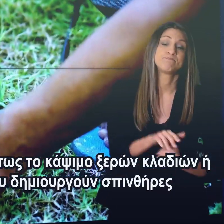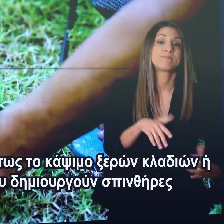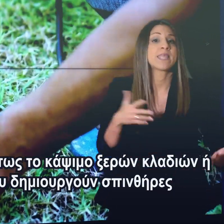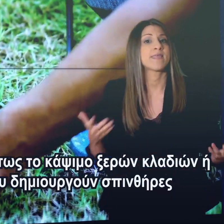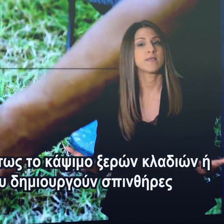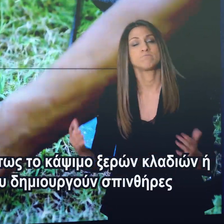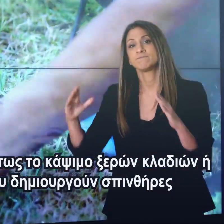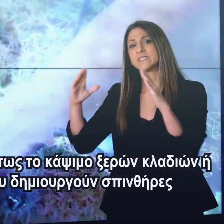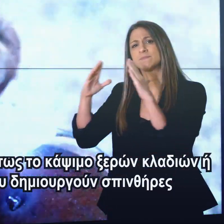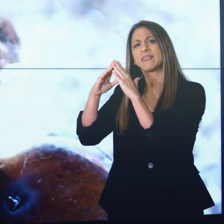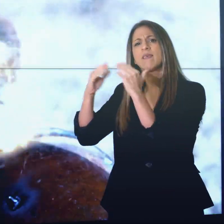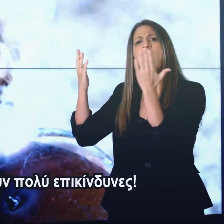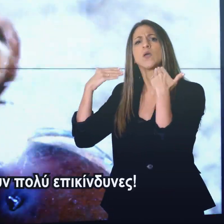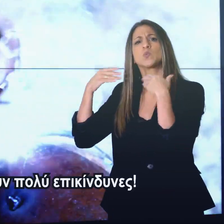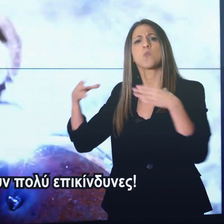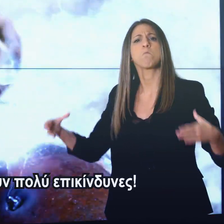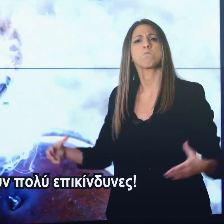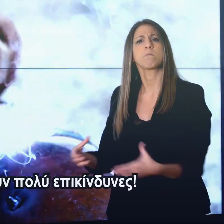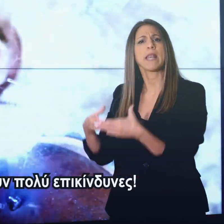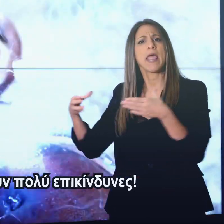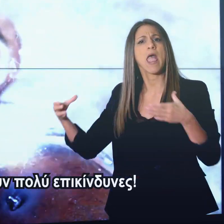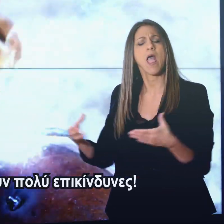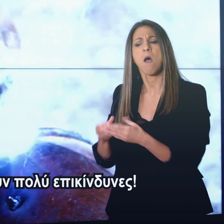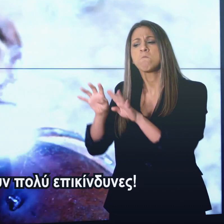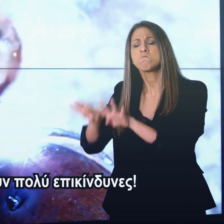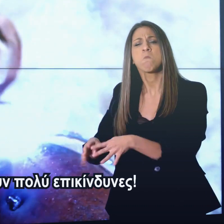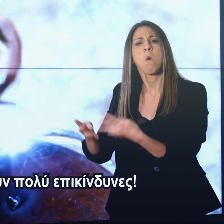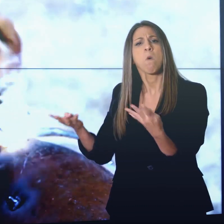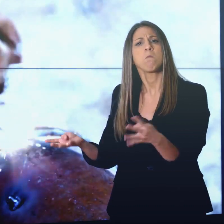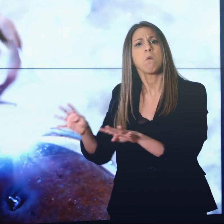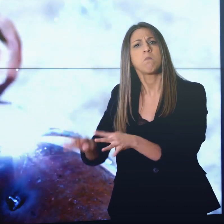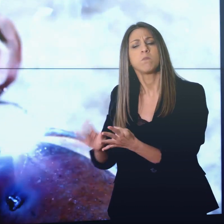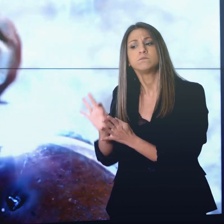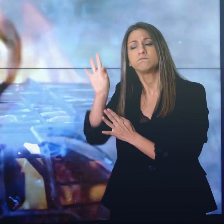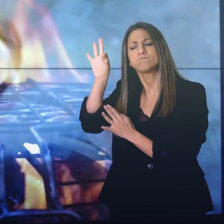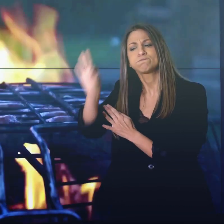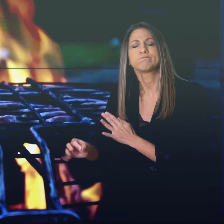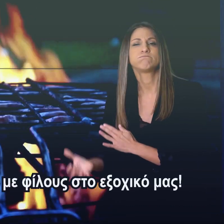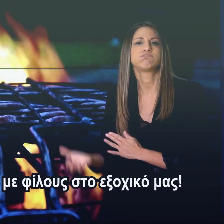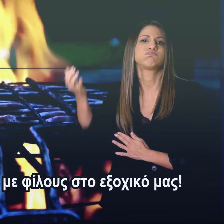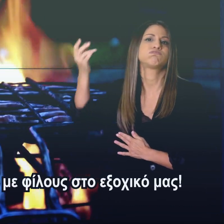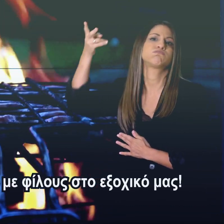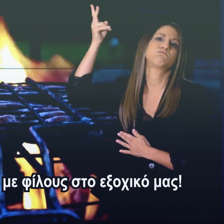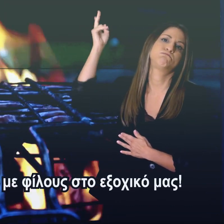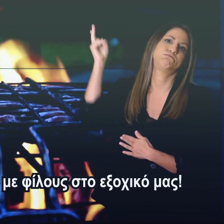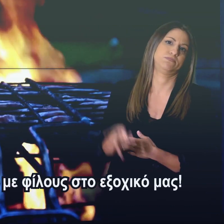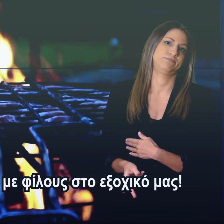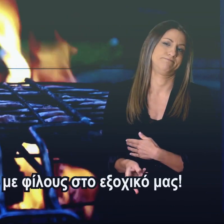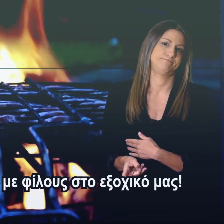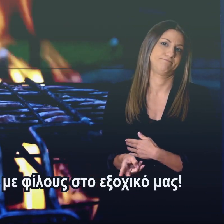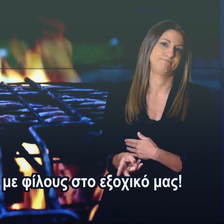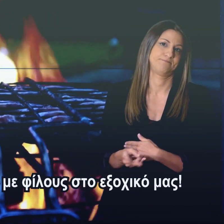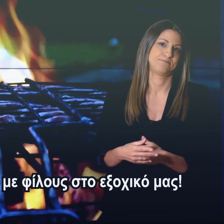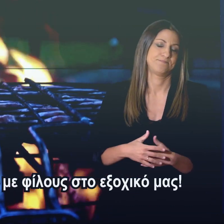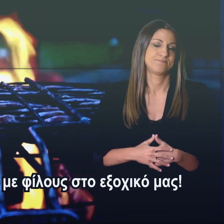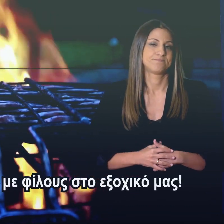δημιουργούν σπινθήρες μπορούν να γίνουν πολύ επικίνδυνες. Το ίδιο και ένα μπαρμπεκιού με φίλους στο εξοχικό μας.